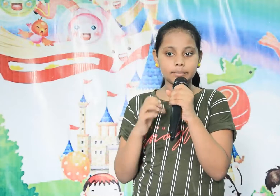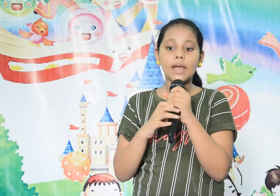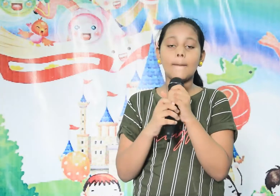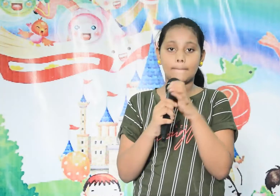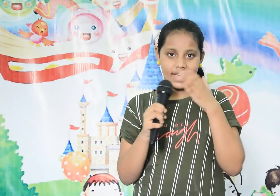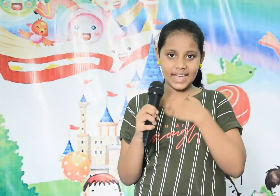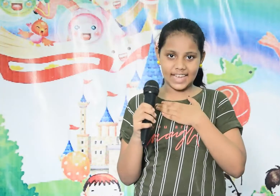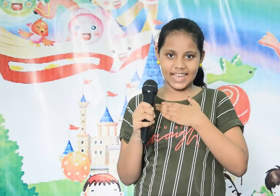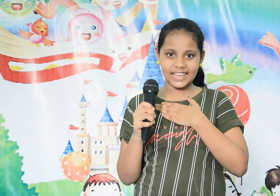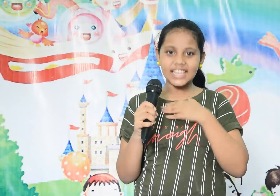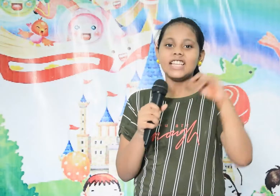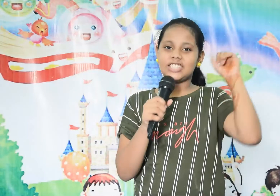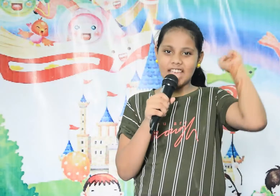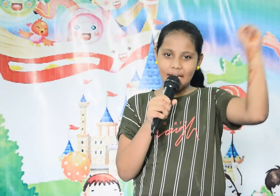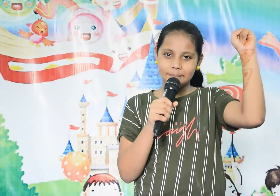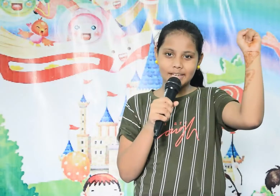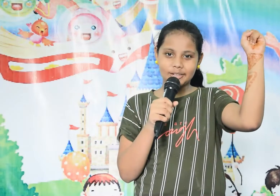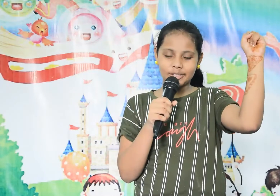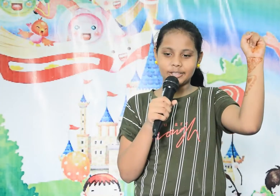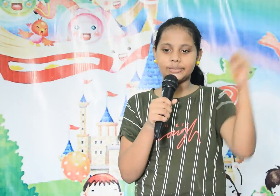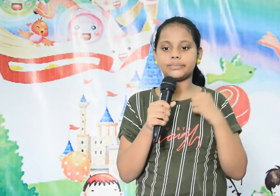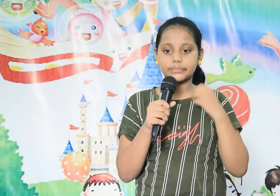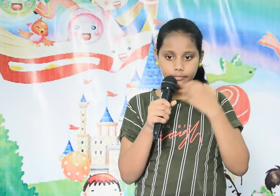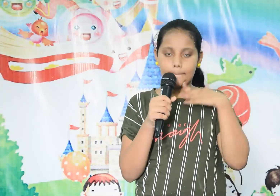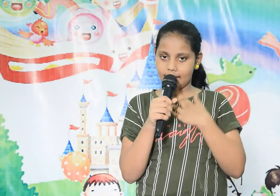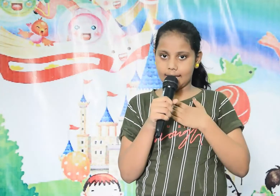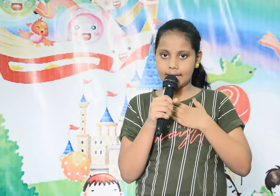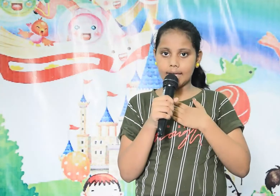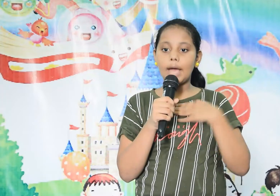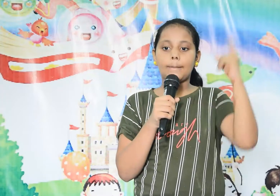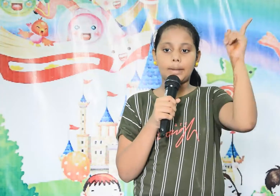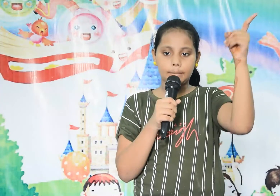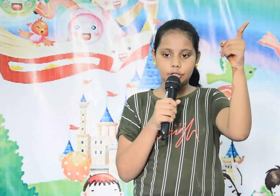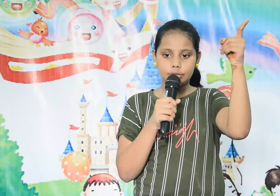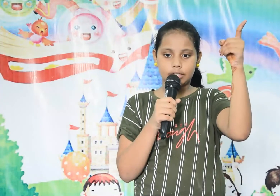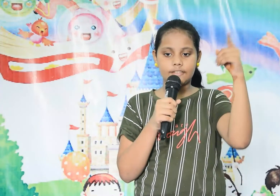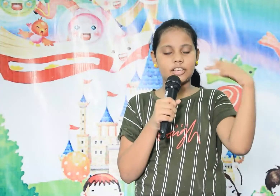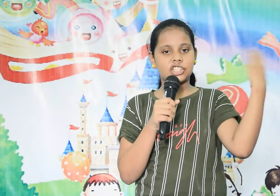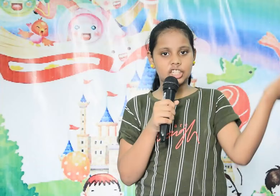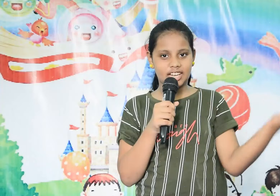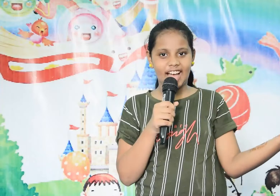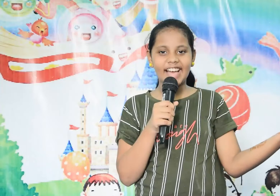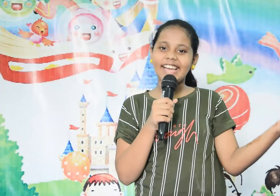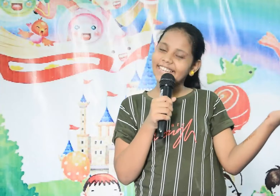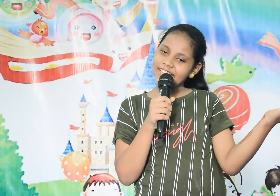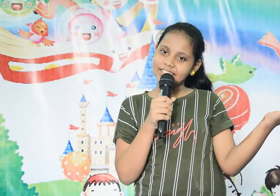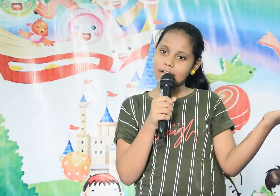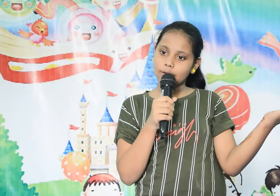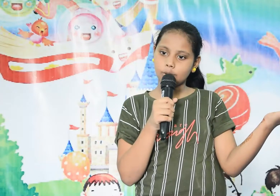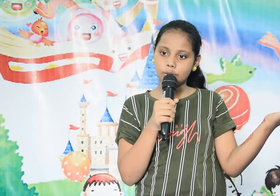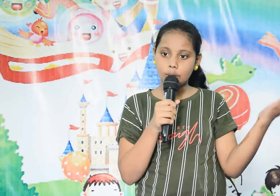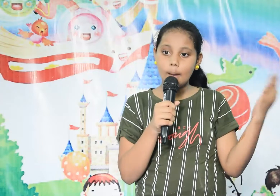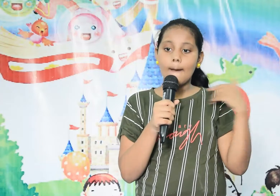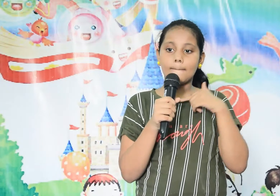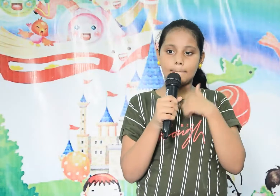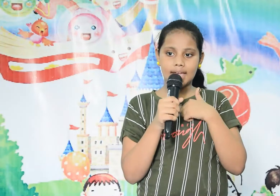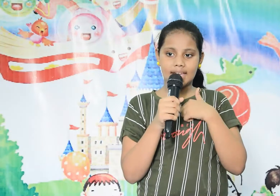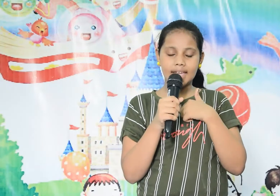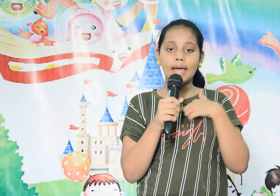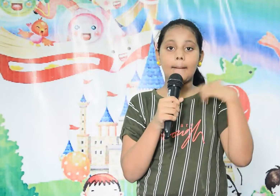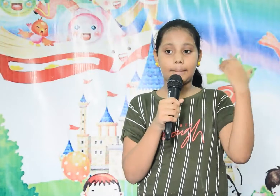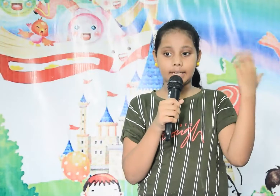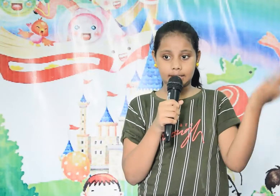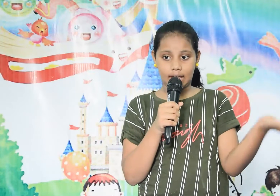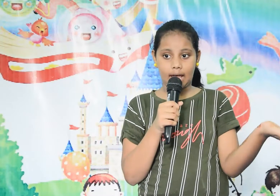है। मैं एक चैंपियन हूँ। मैं परमेश्वर के वचन का करता हूँ।